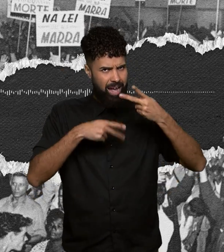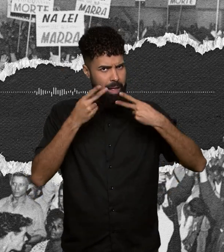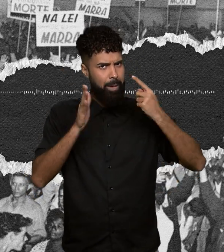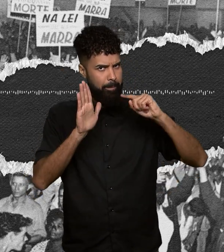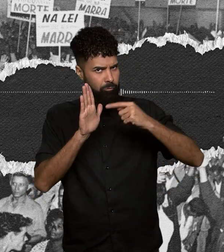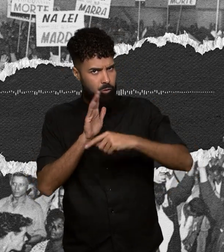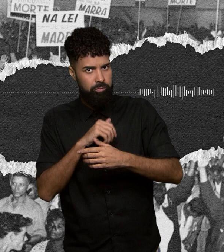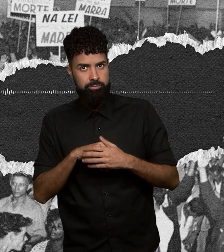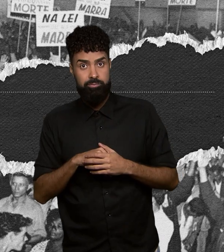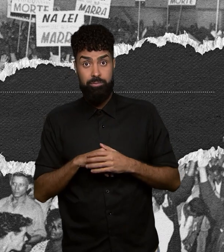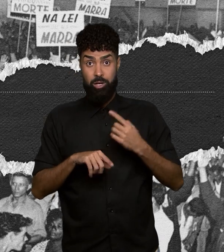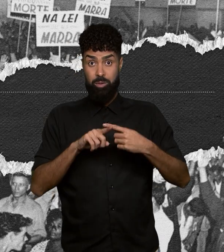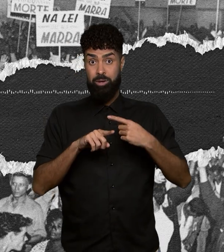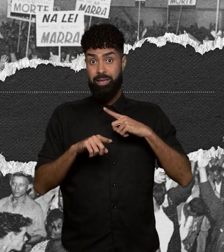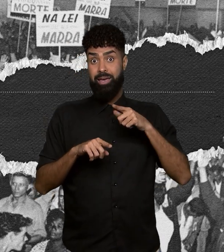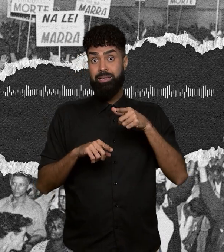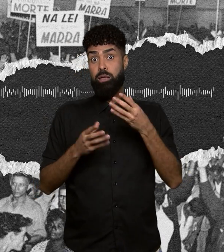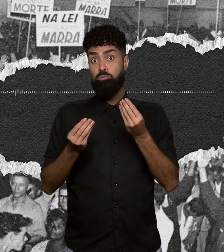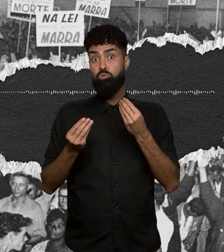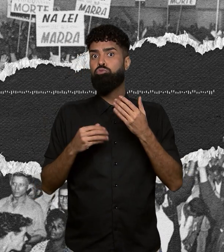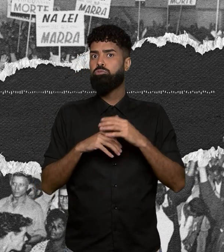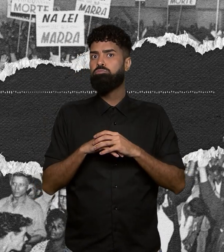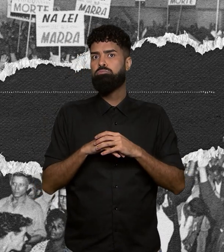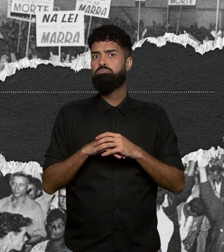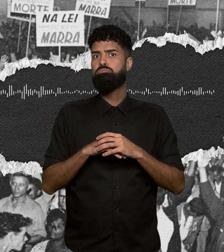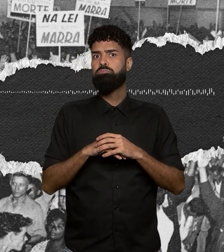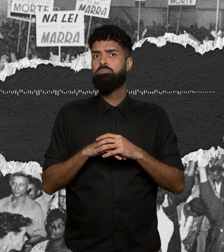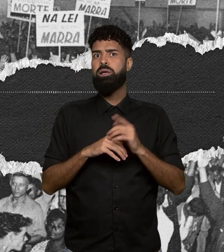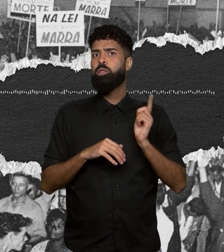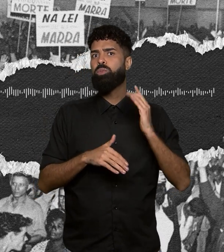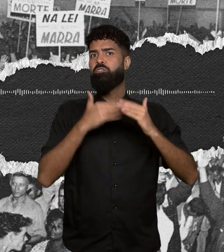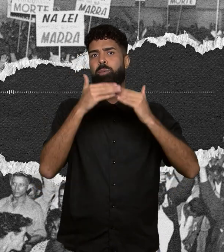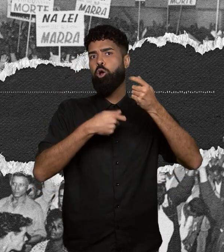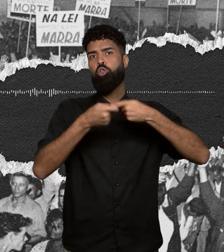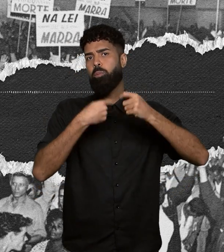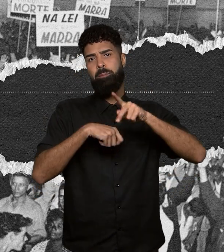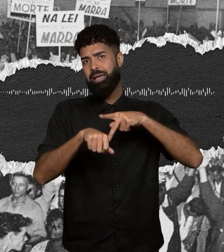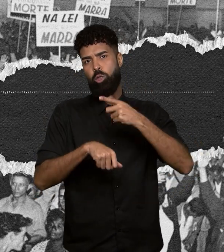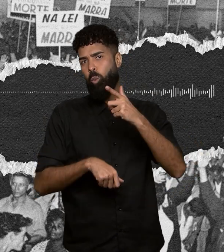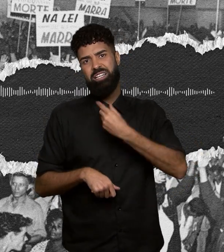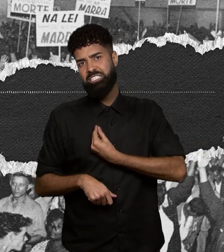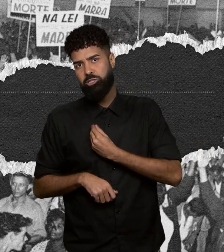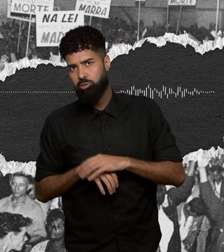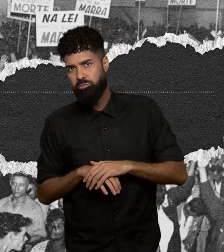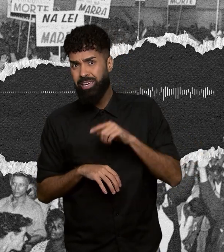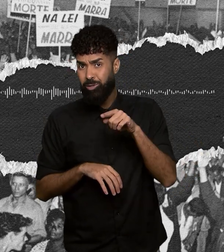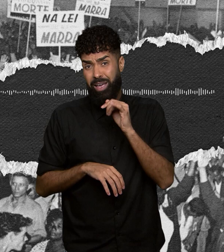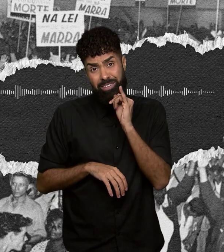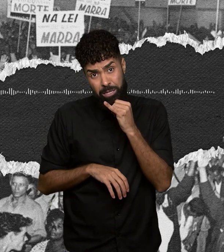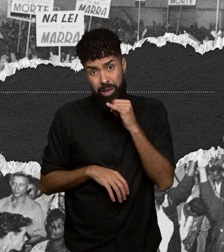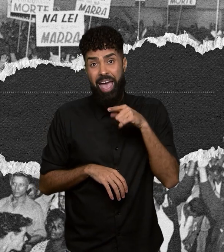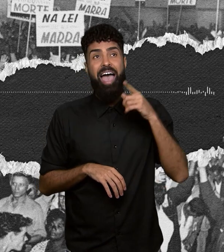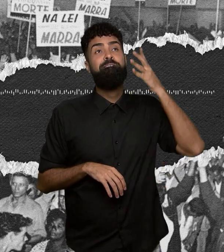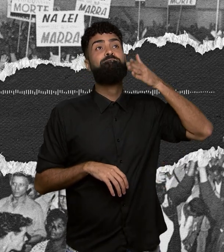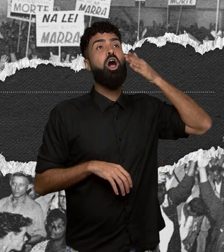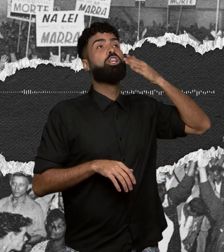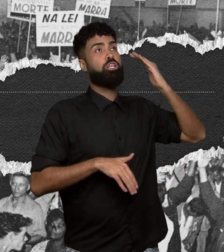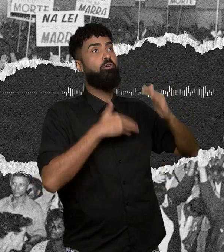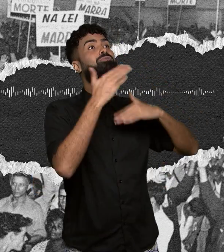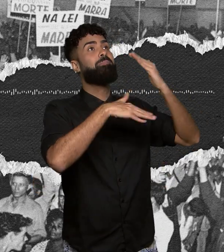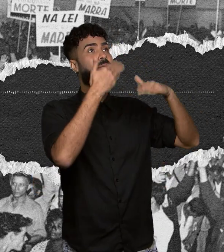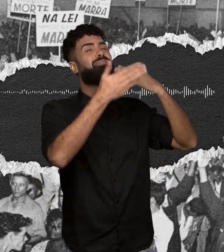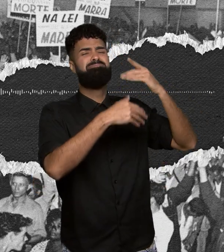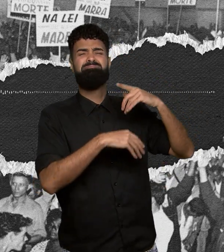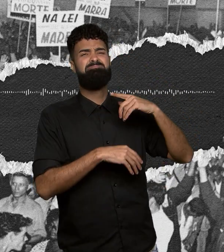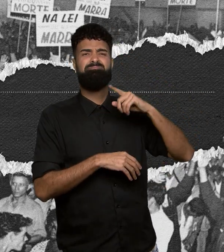desenvolvimento econômico do país isso é um infelizmente é uma narrativa ficcional que nós